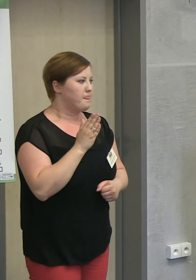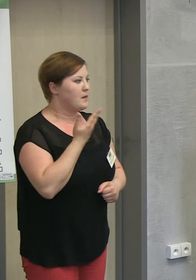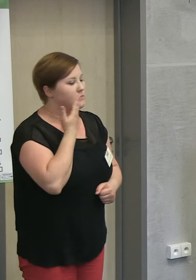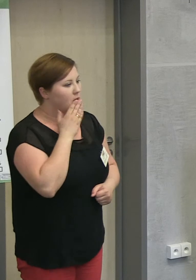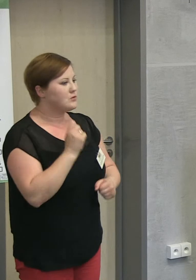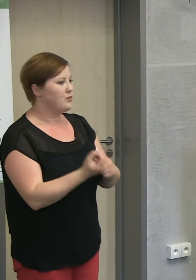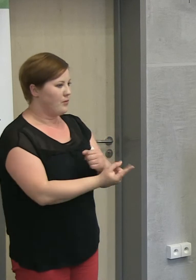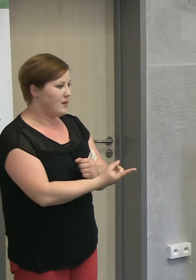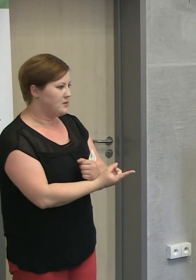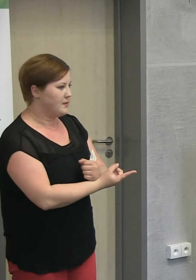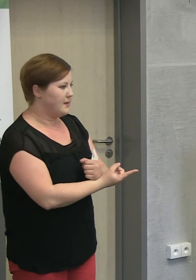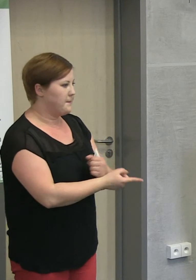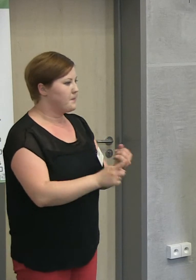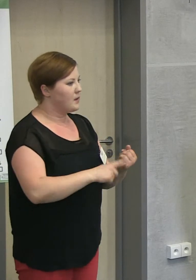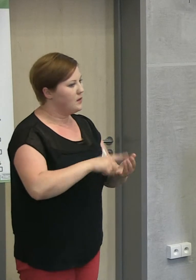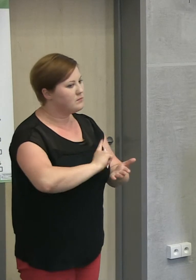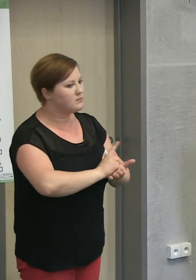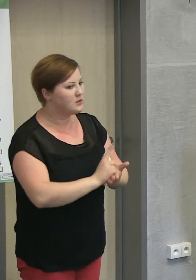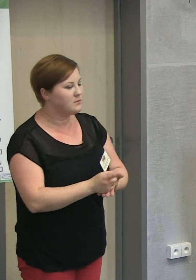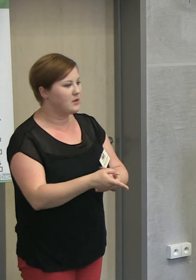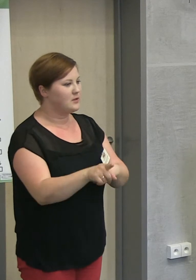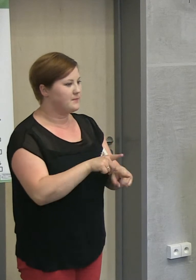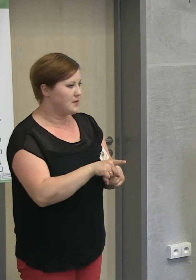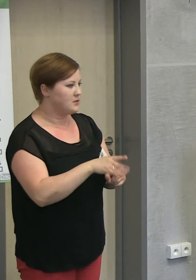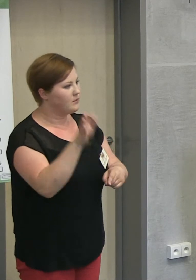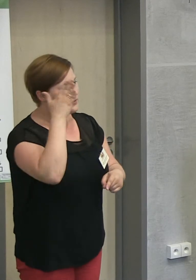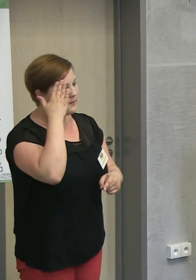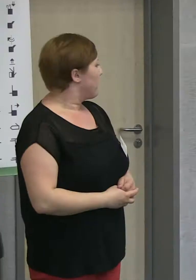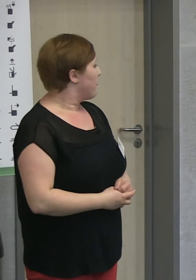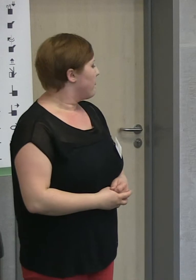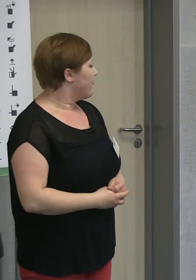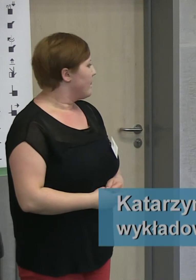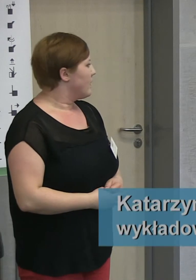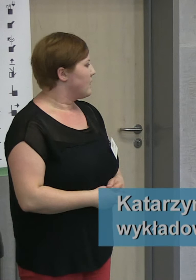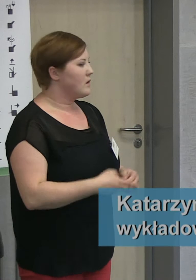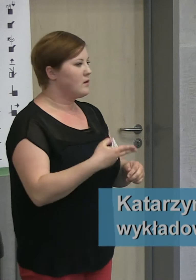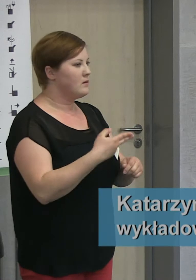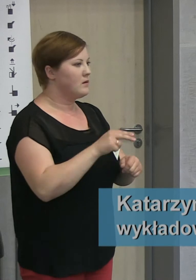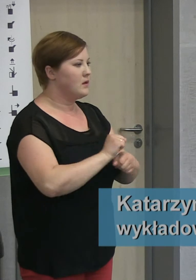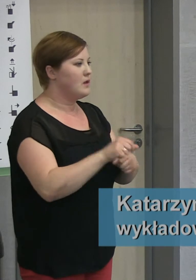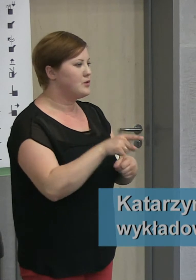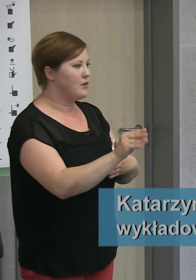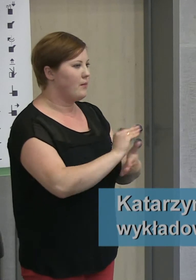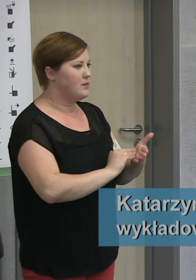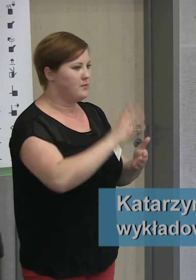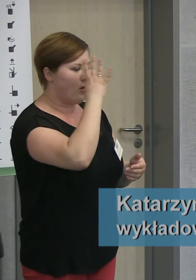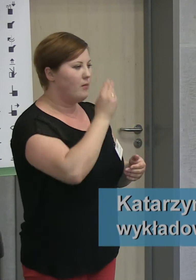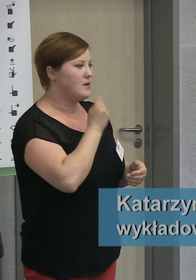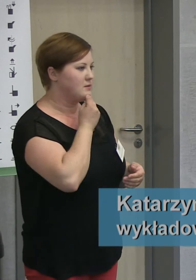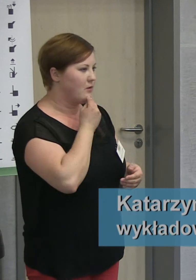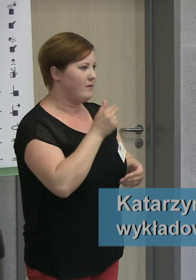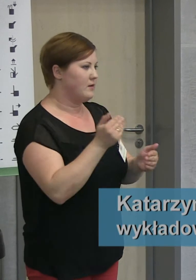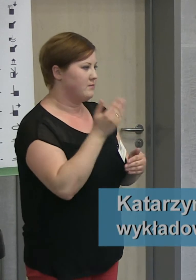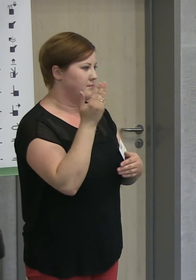efektywna i skuteczna i przyspiesza znacznie poznawanie języka migowego. Nie jest to pismo, proszę Państwa, obrazkowe, jakby się